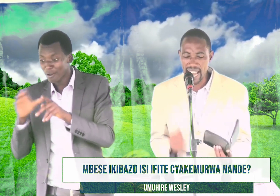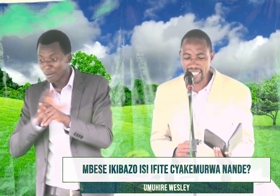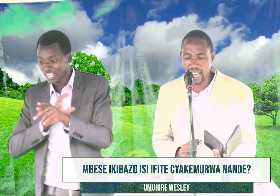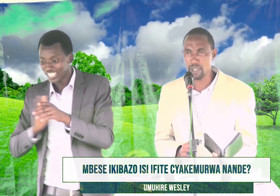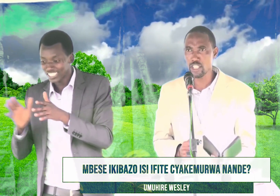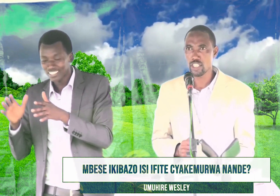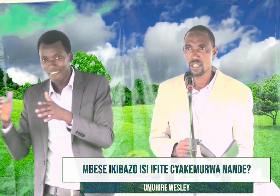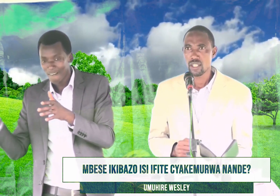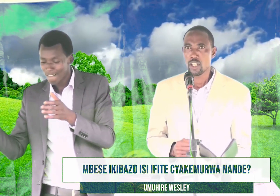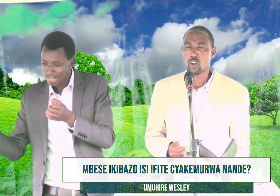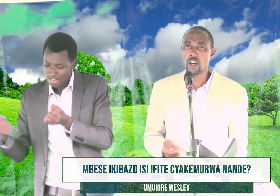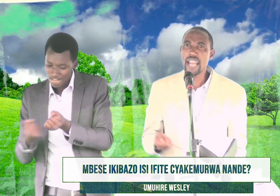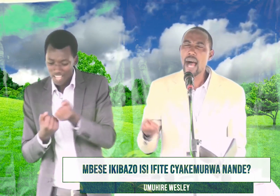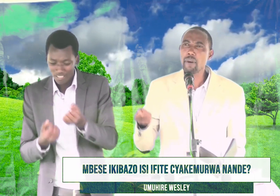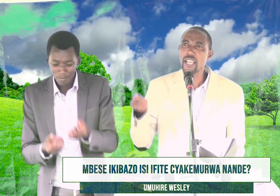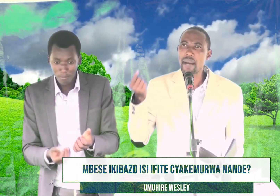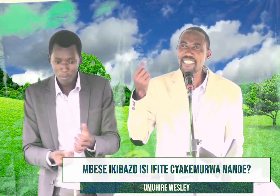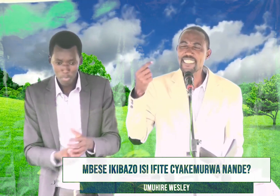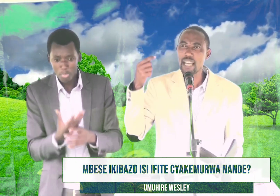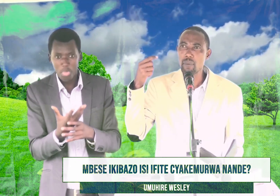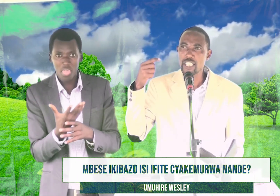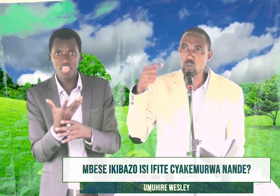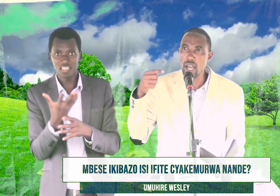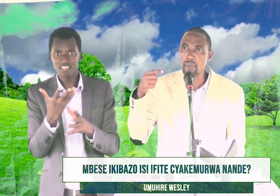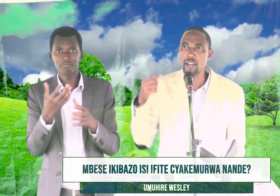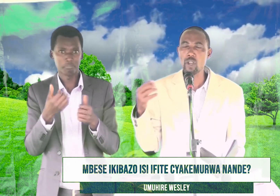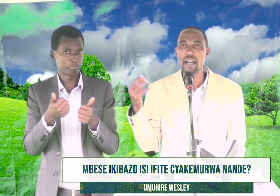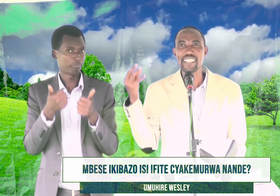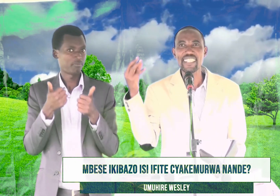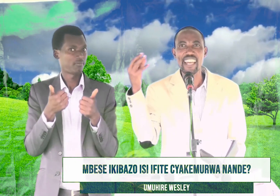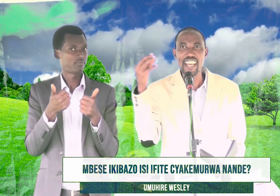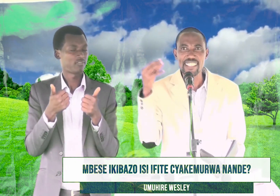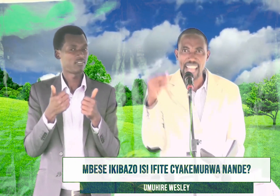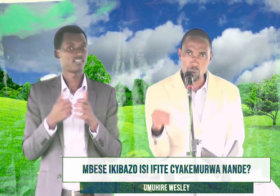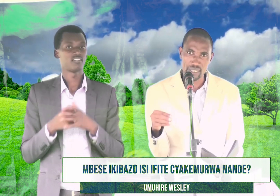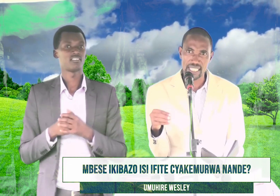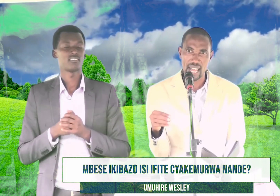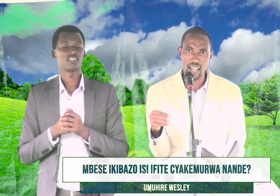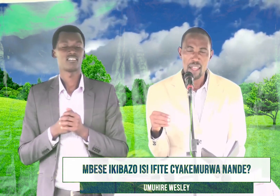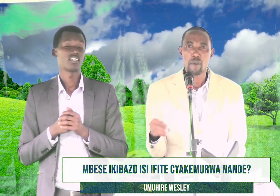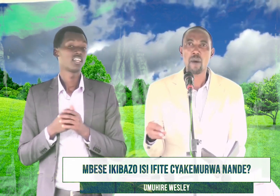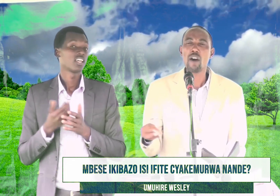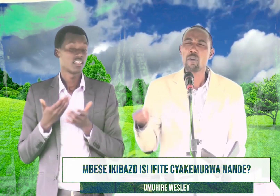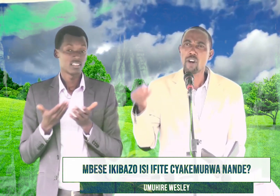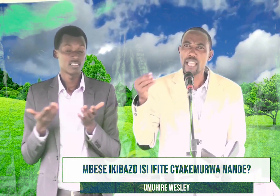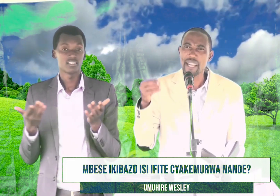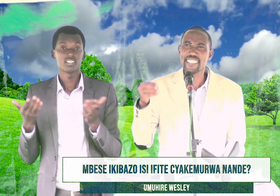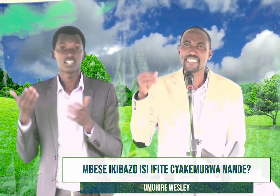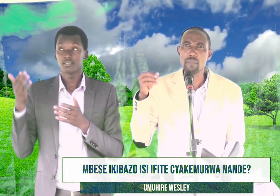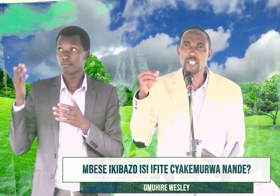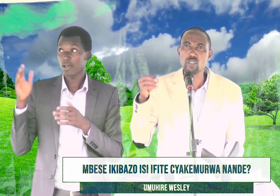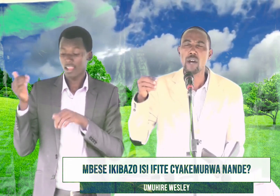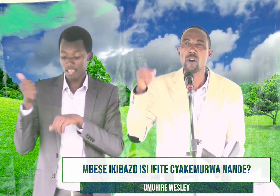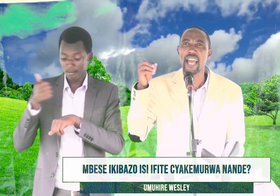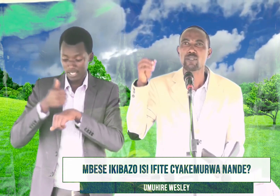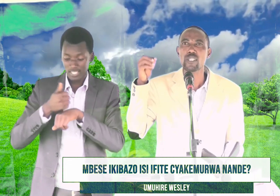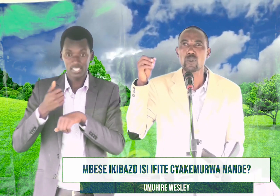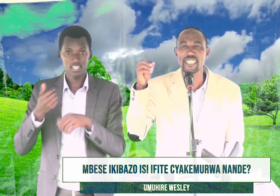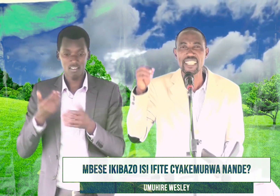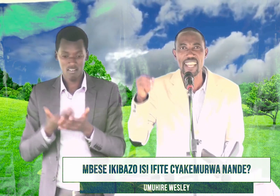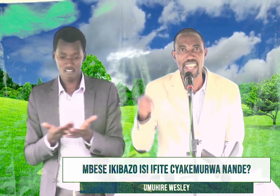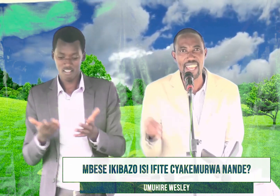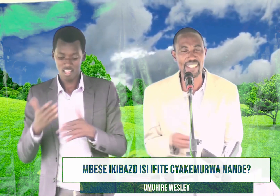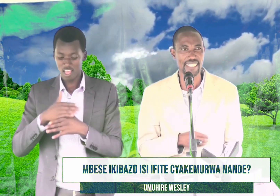Ijambo rya kabiri ngo ntabwo yabashyize muri twebwe ngo ibagirire neza gusa, ngo ahubwo yabashyize muri twe ngo